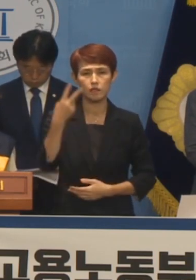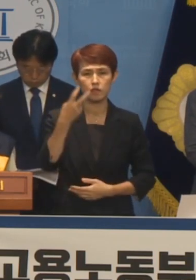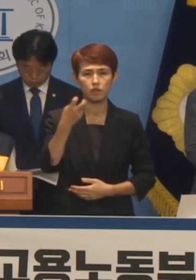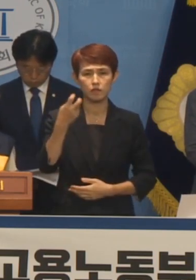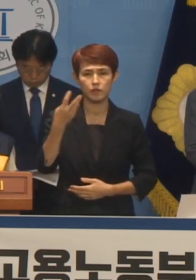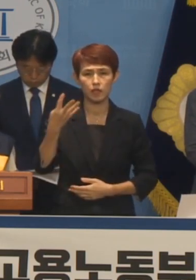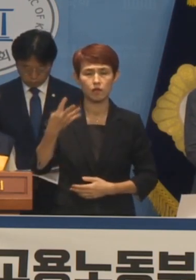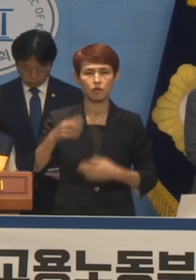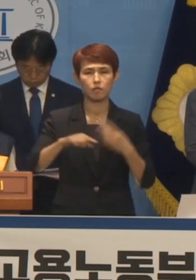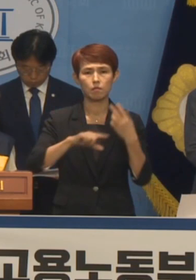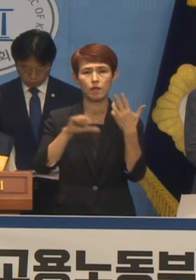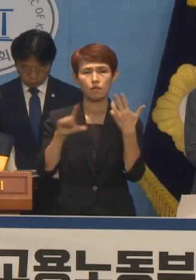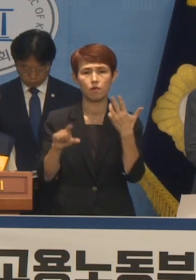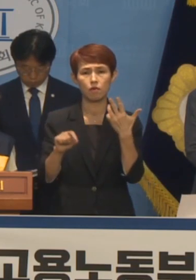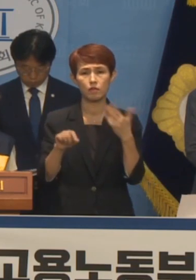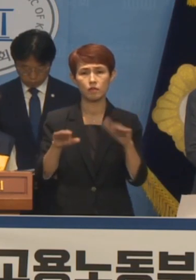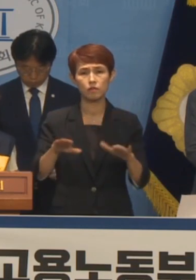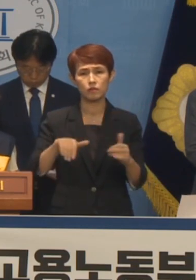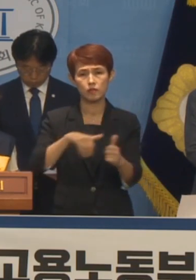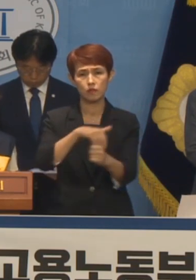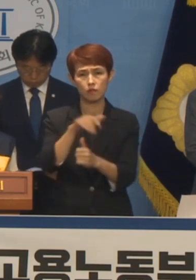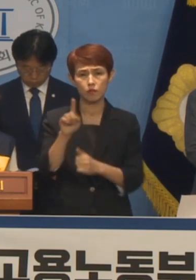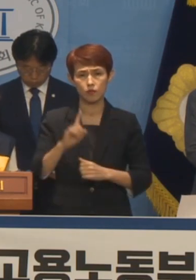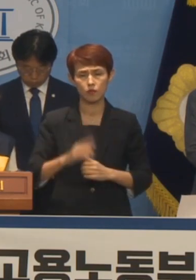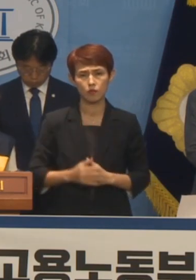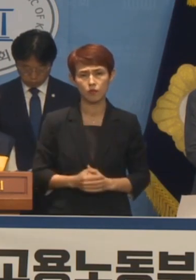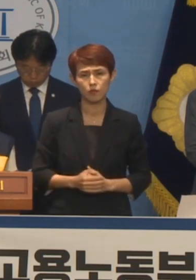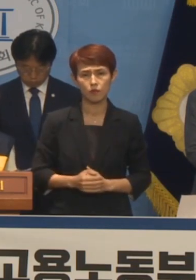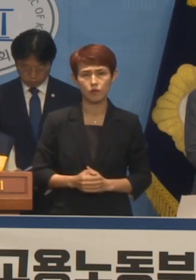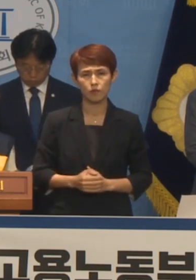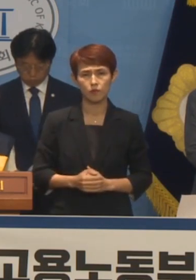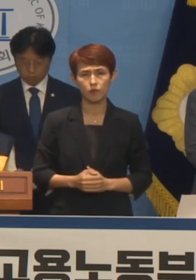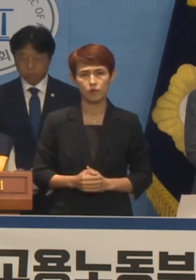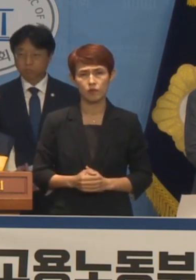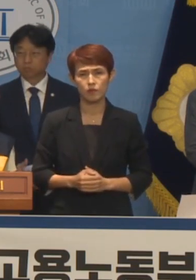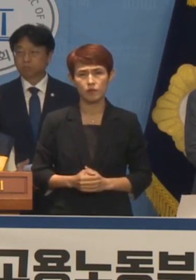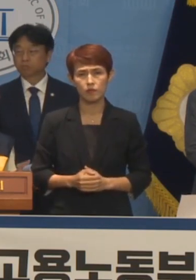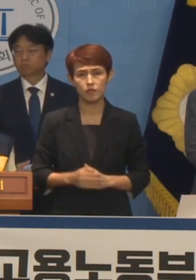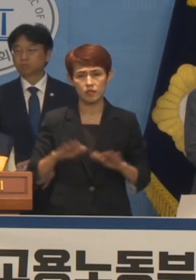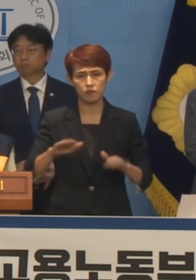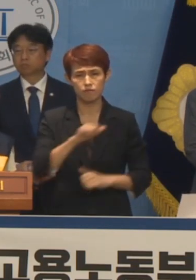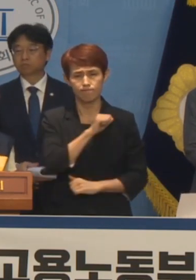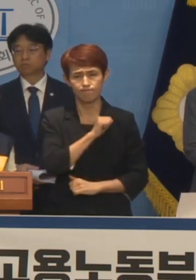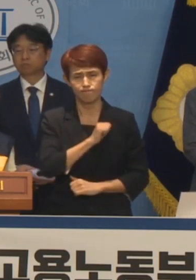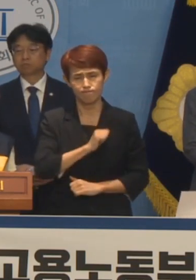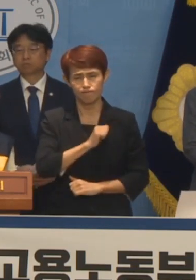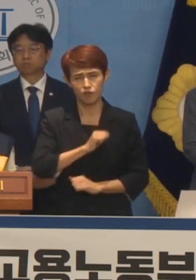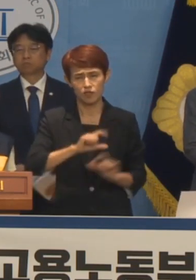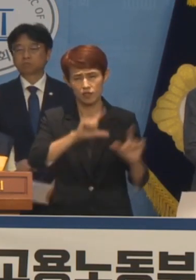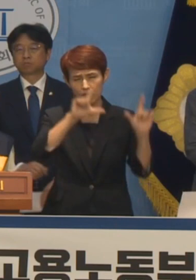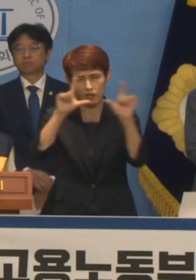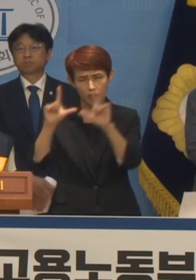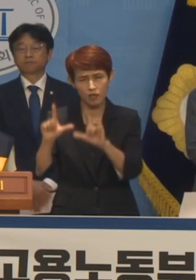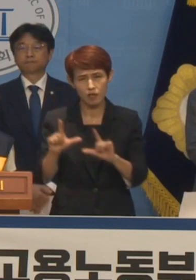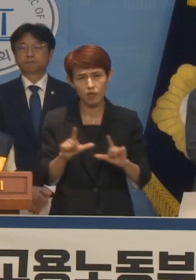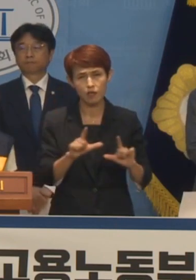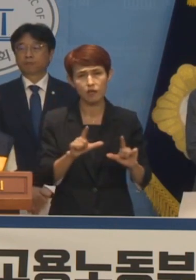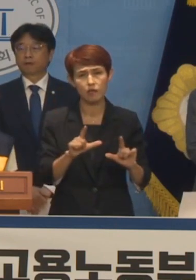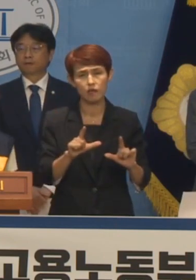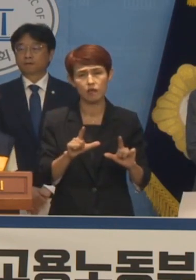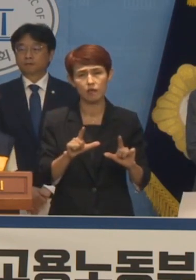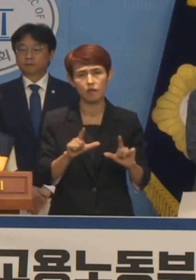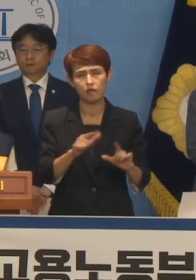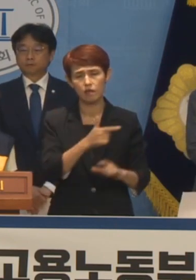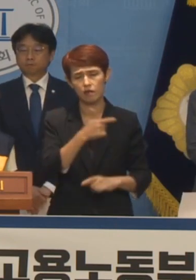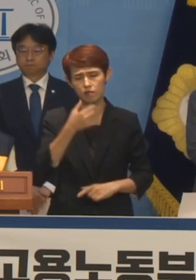8월 지금 현재를 살아내고 견뎌내야 하는 작금의 현실이 참으로